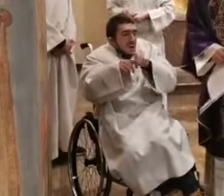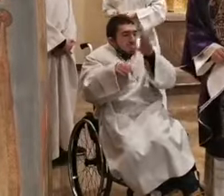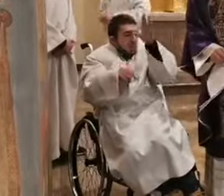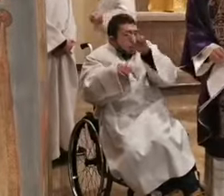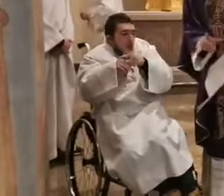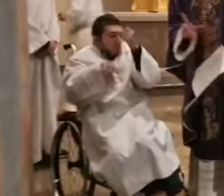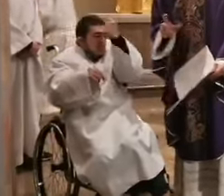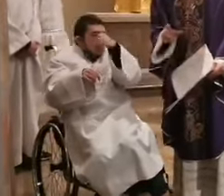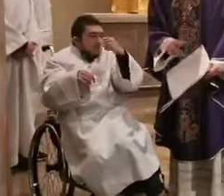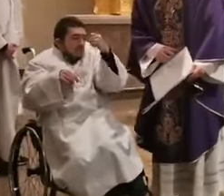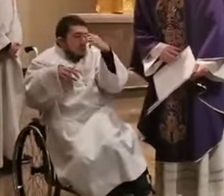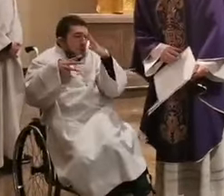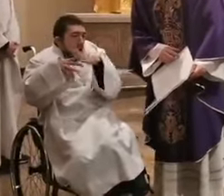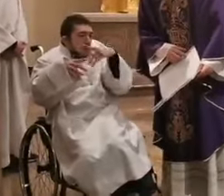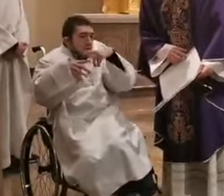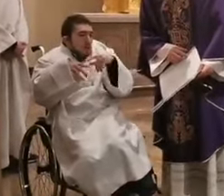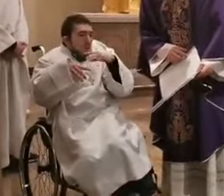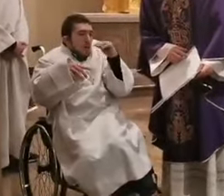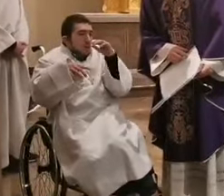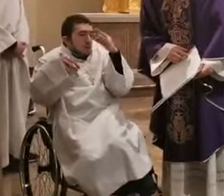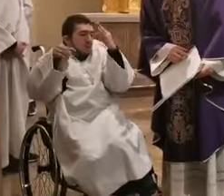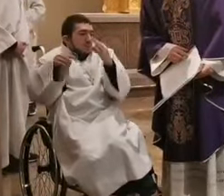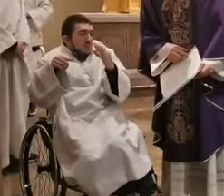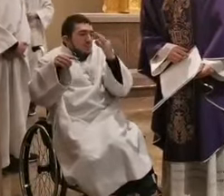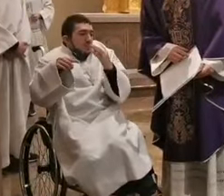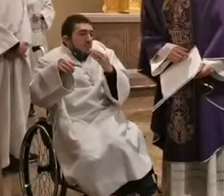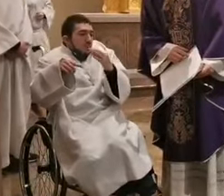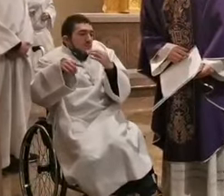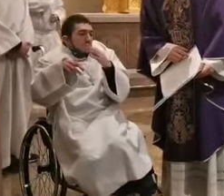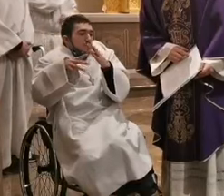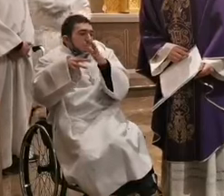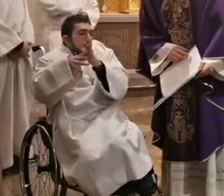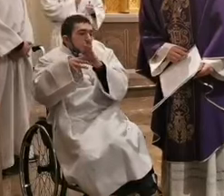Módlmy się do Boga za pasterzy